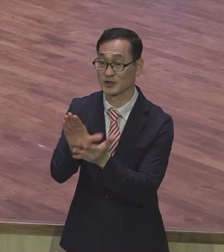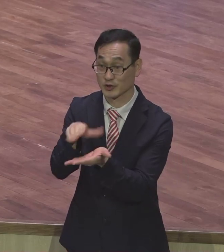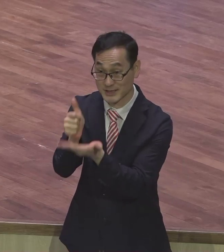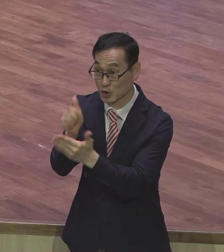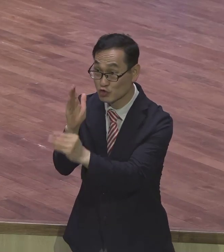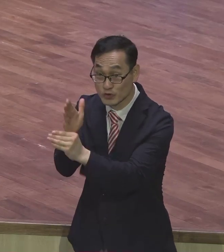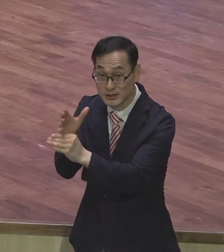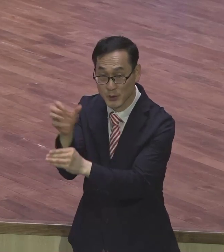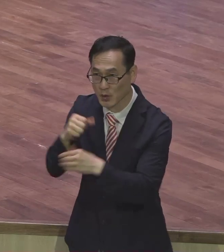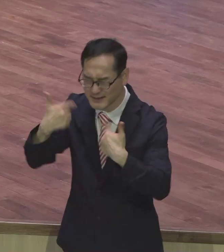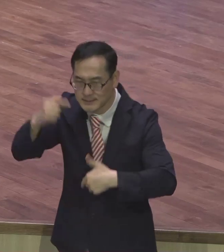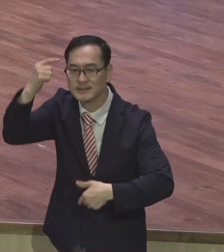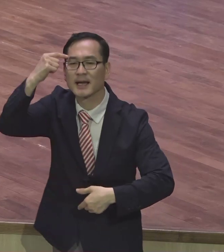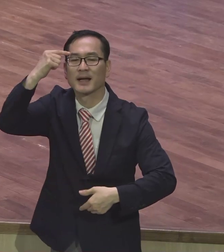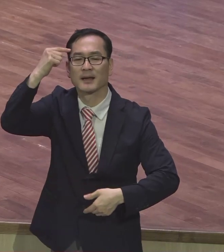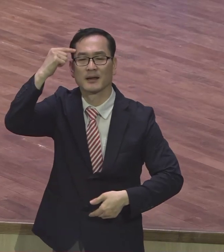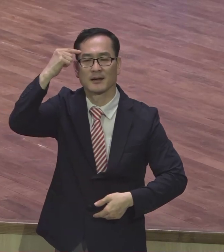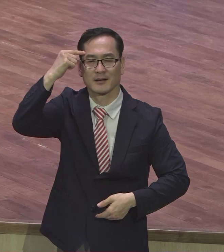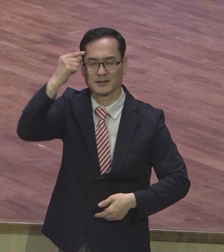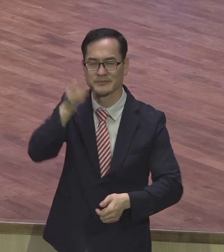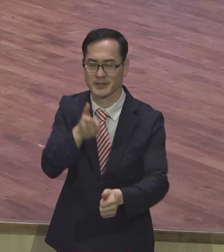모든 문제를 해석하시기 바랍니다